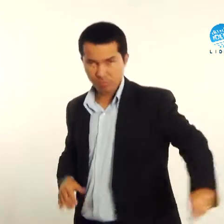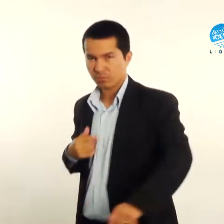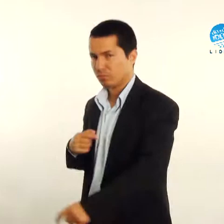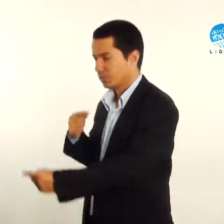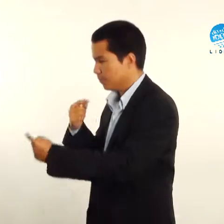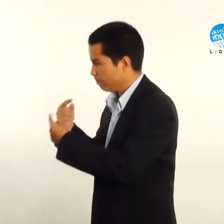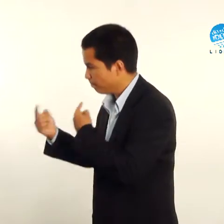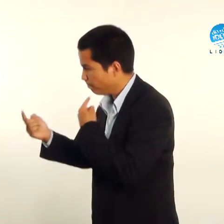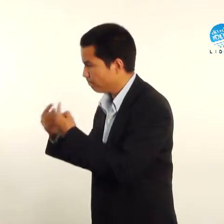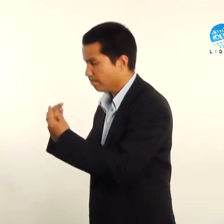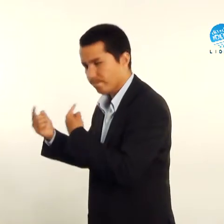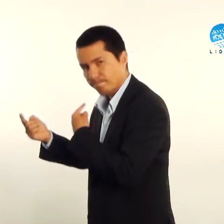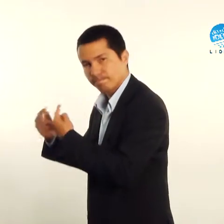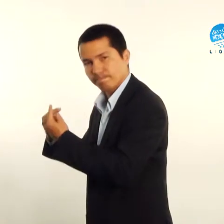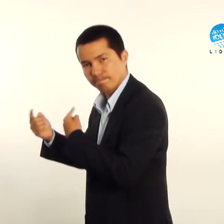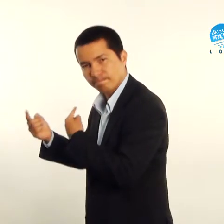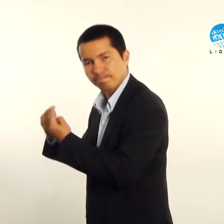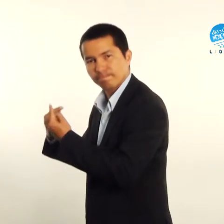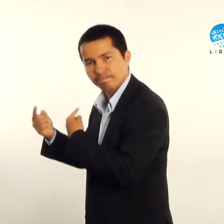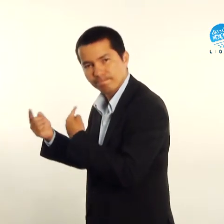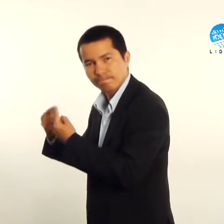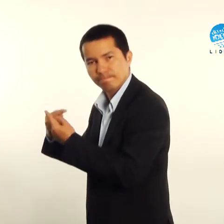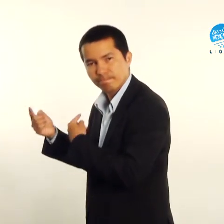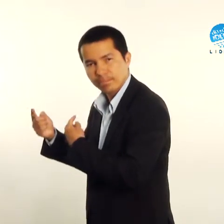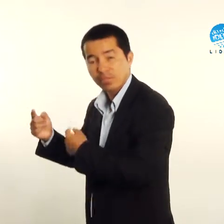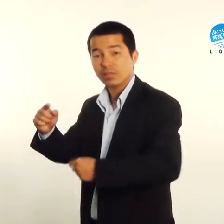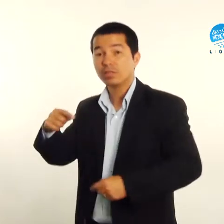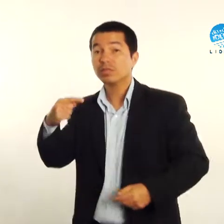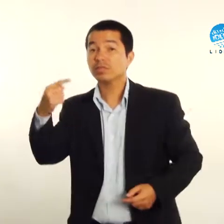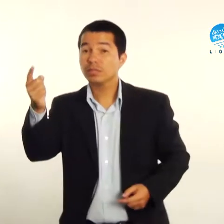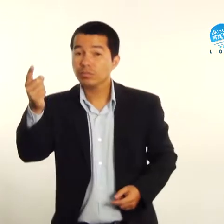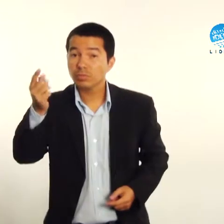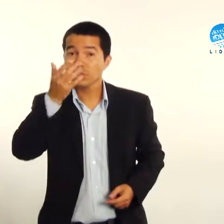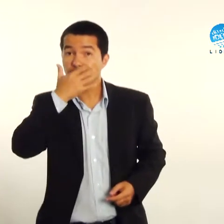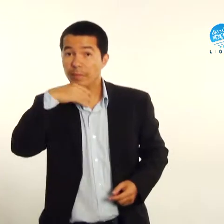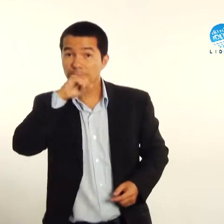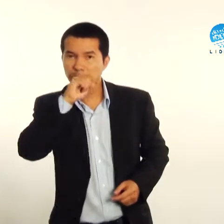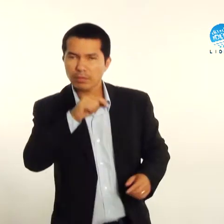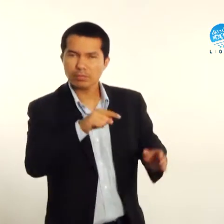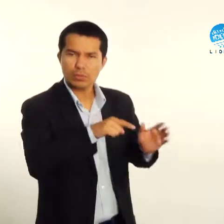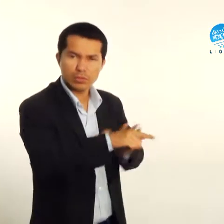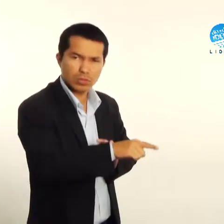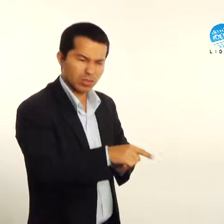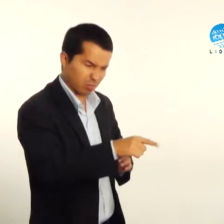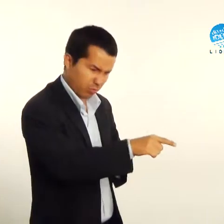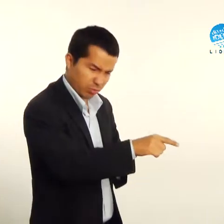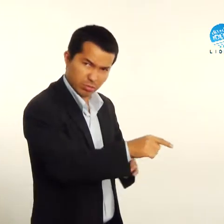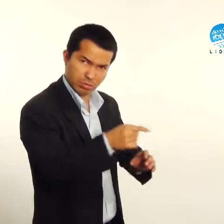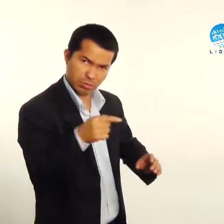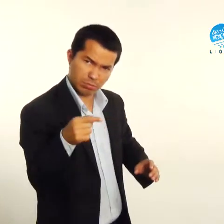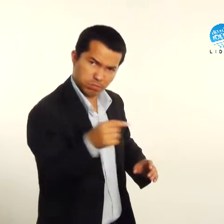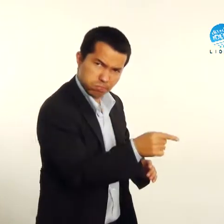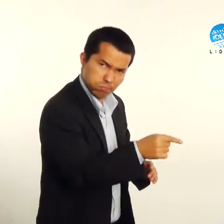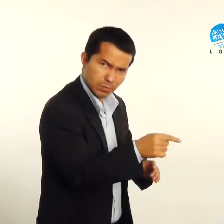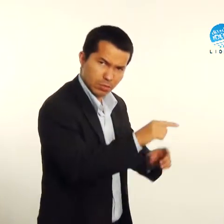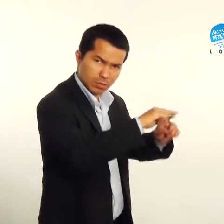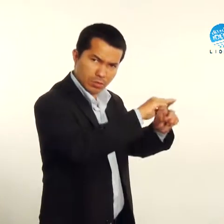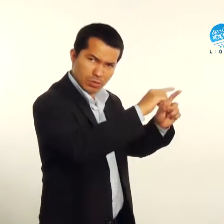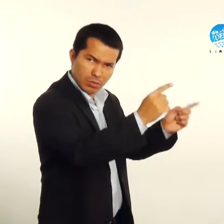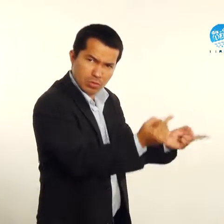lá na cadeira e começou a conversar comigo. Filho, você baixou o pneu do carro?